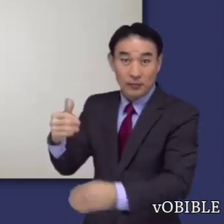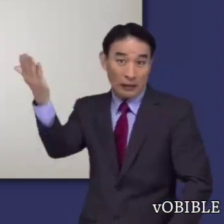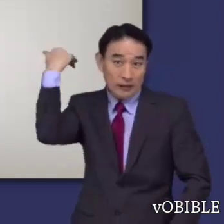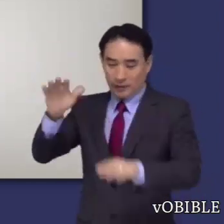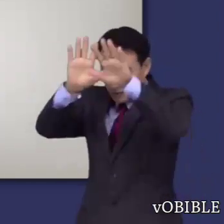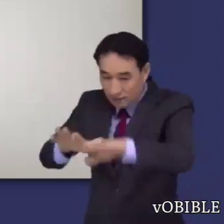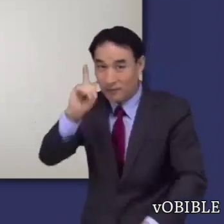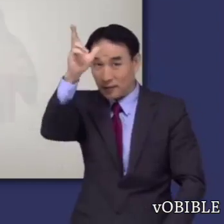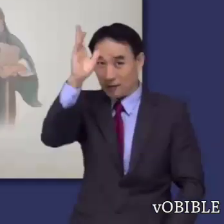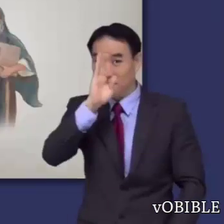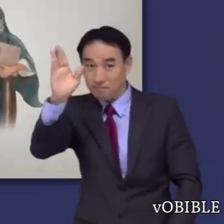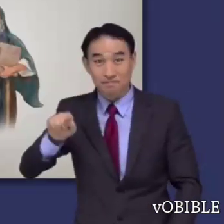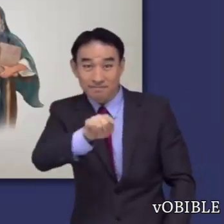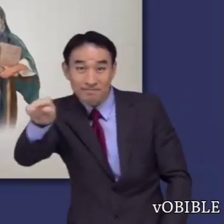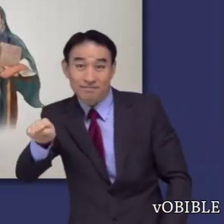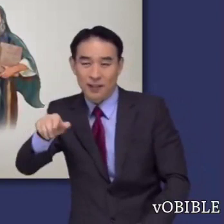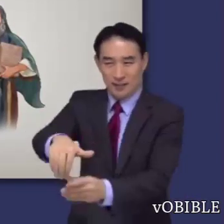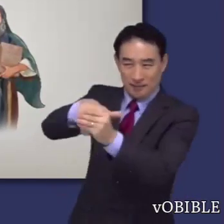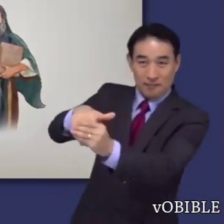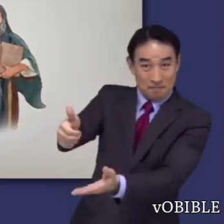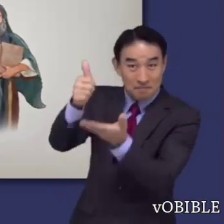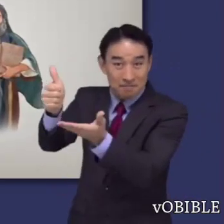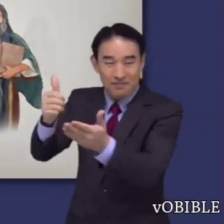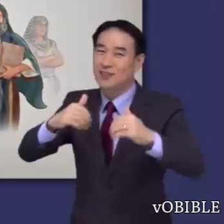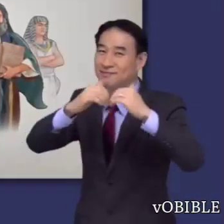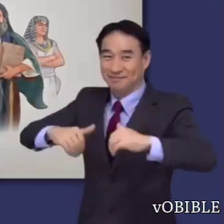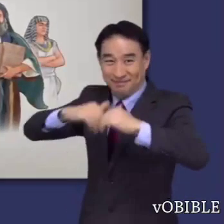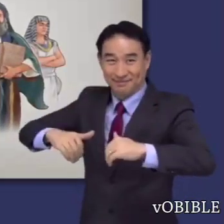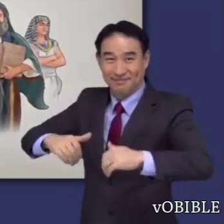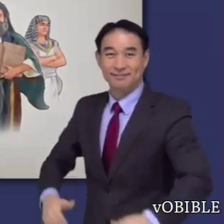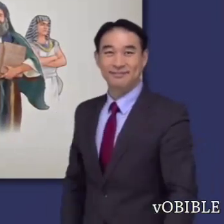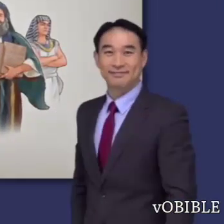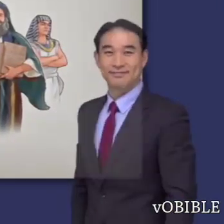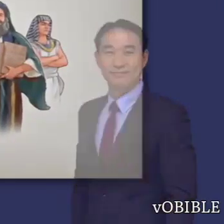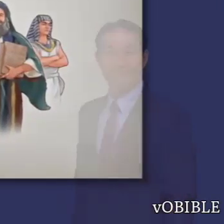忠心仆人，他们都曾通过言行显出坚强的信心。